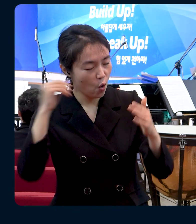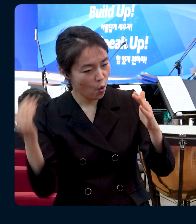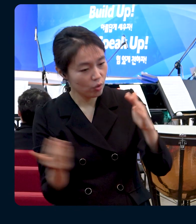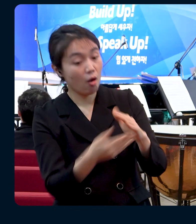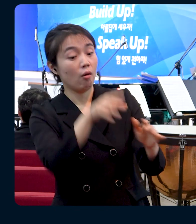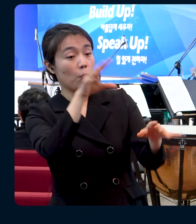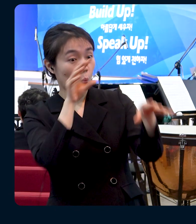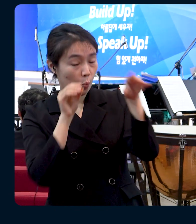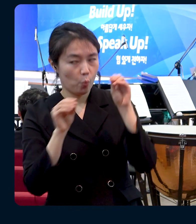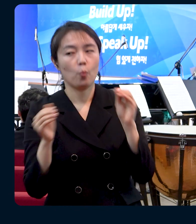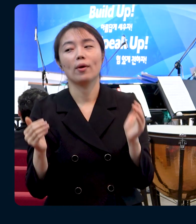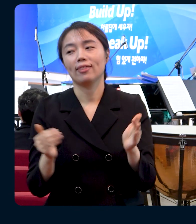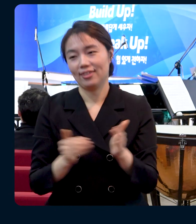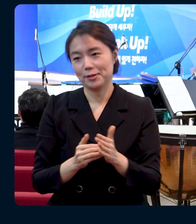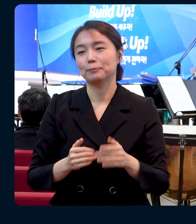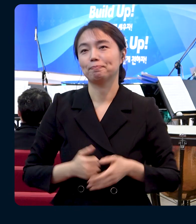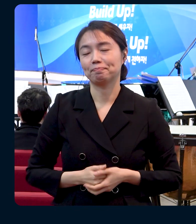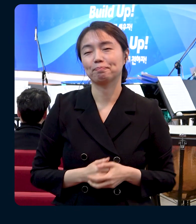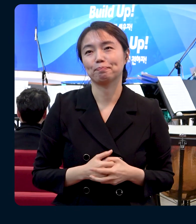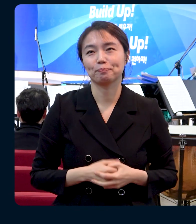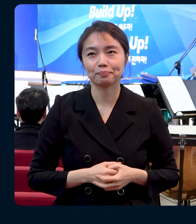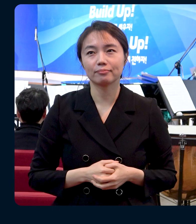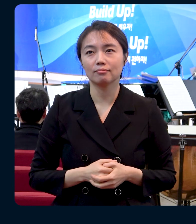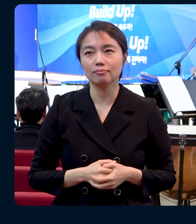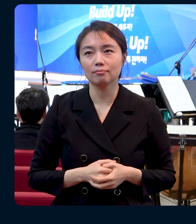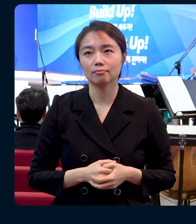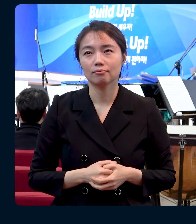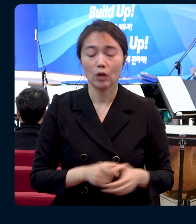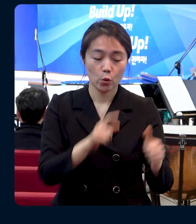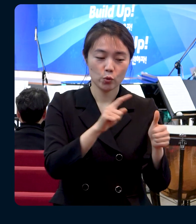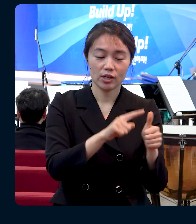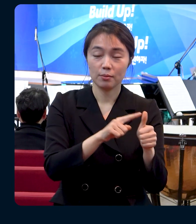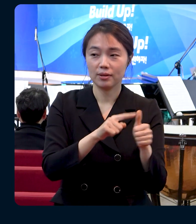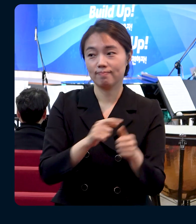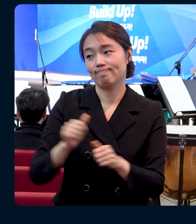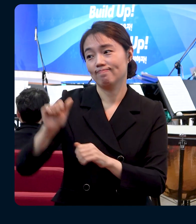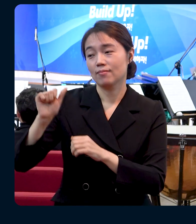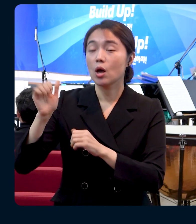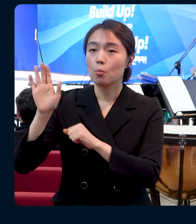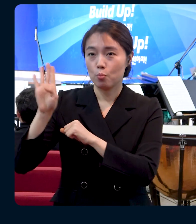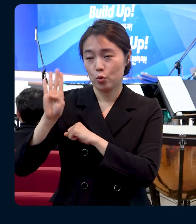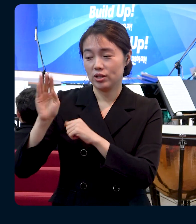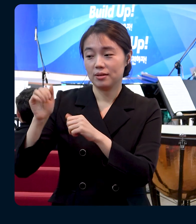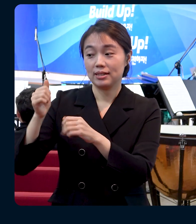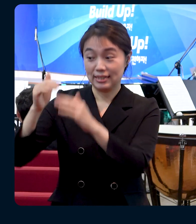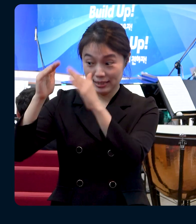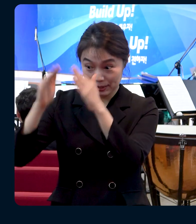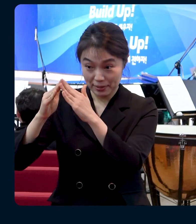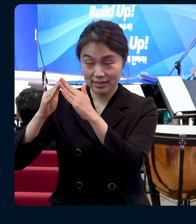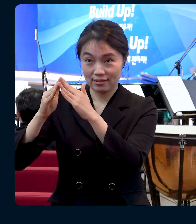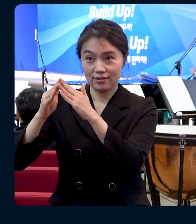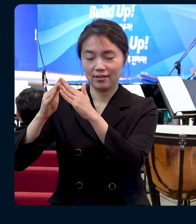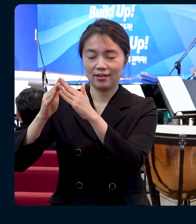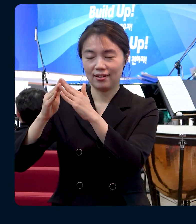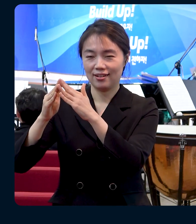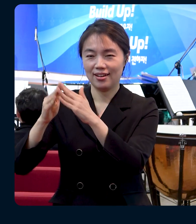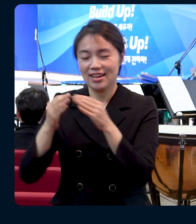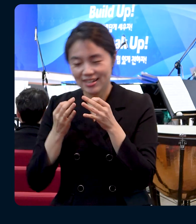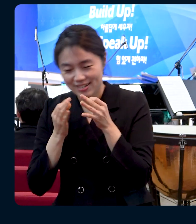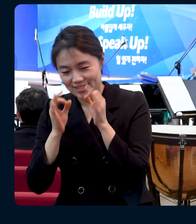범사에 형통하게 하심을 보았더라. 요셉이 보디발의 집에서 그렇게